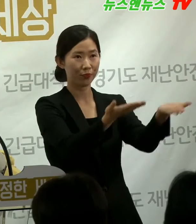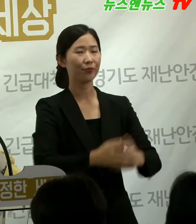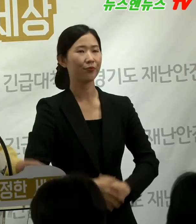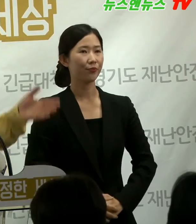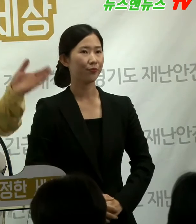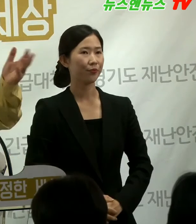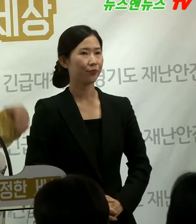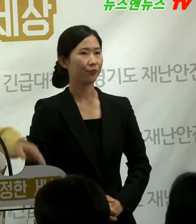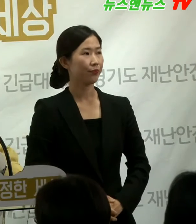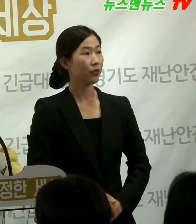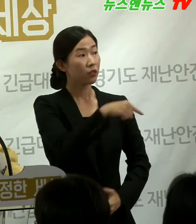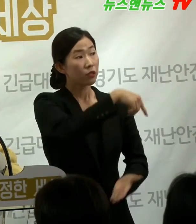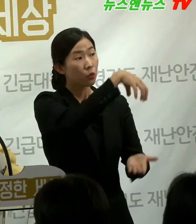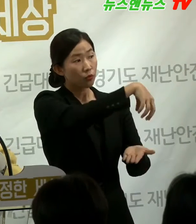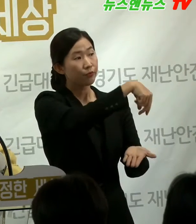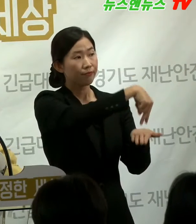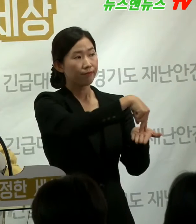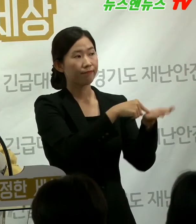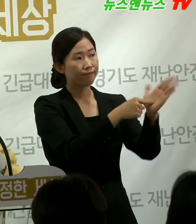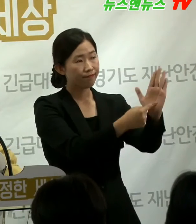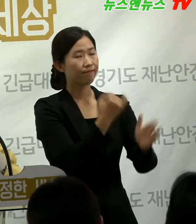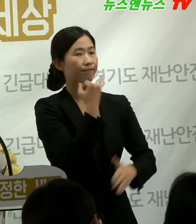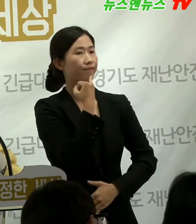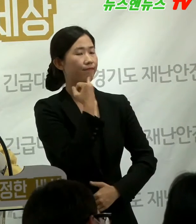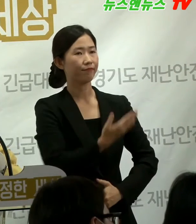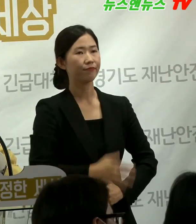세부 숫자, 거기서 말씀해 주세요.